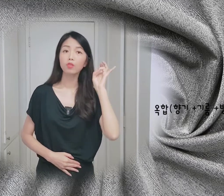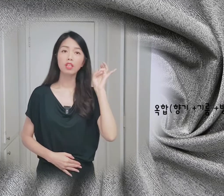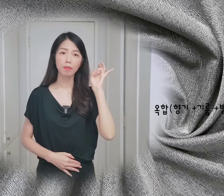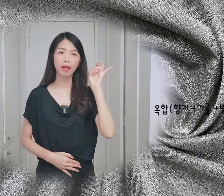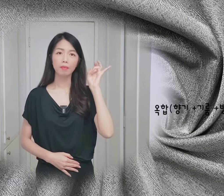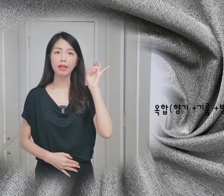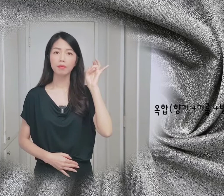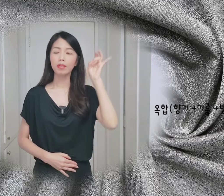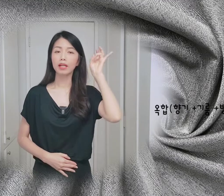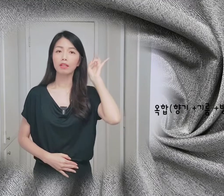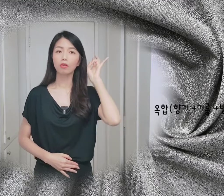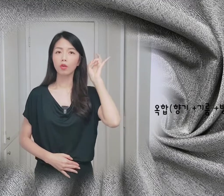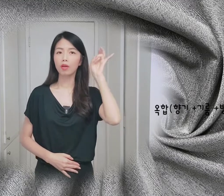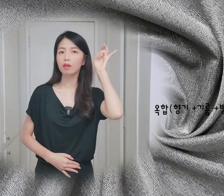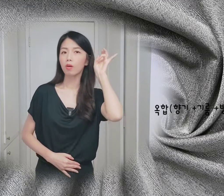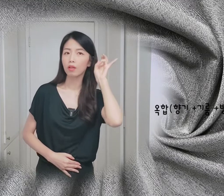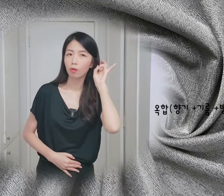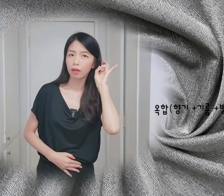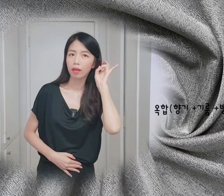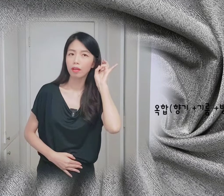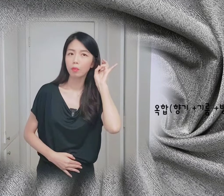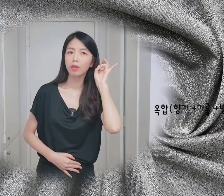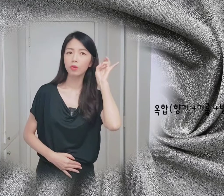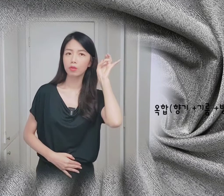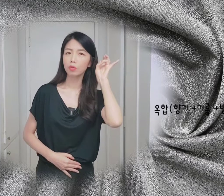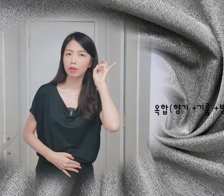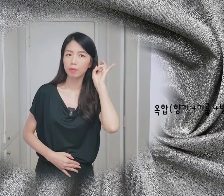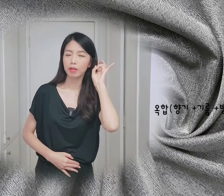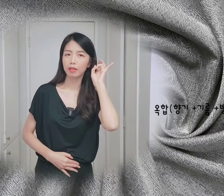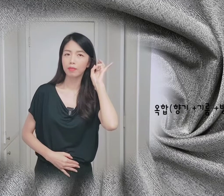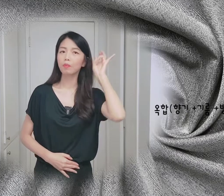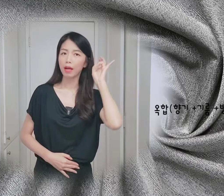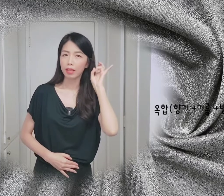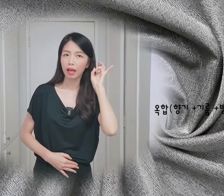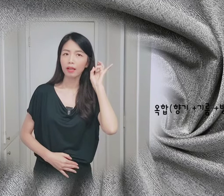줍니다. 예수님의 말씀을 잘 들었다고 해서 이렇게 표현해줘요. 수어 이름을.